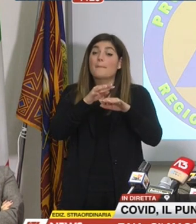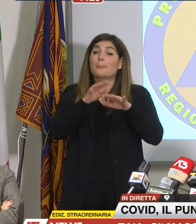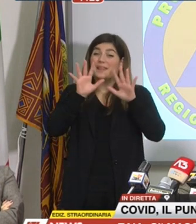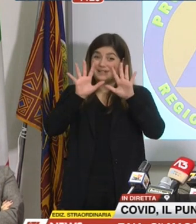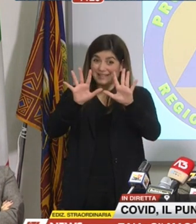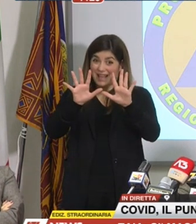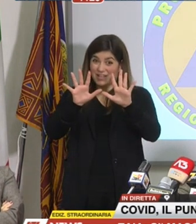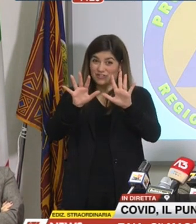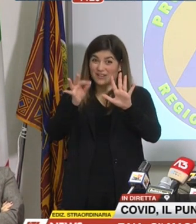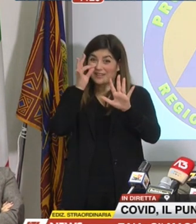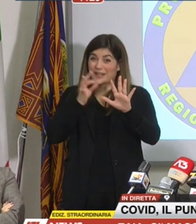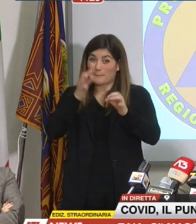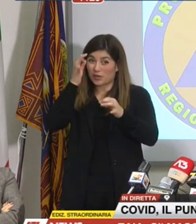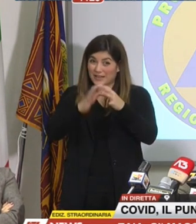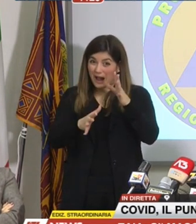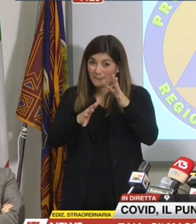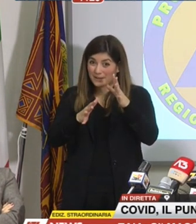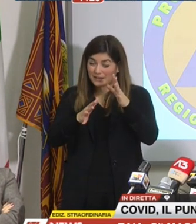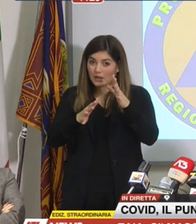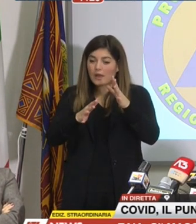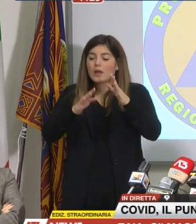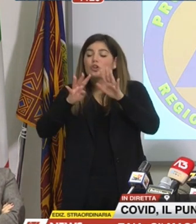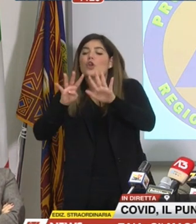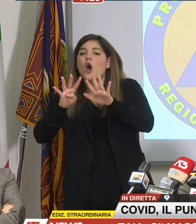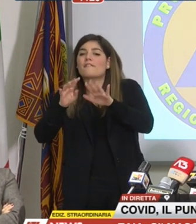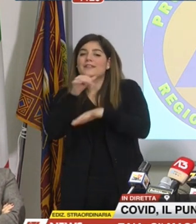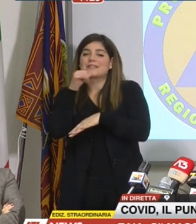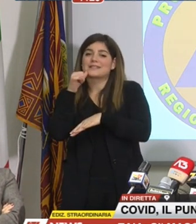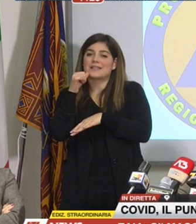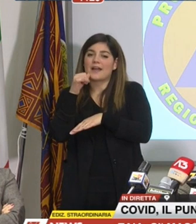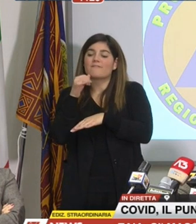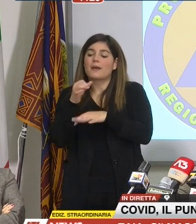10 non avranno più la conferma del molecolare.